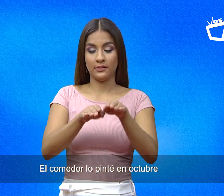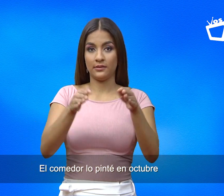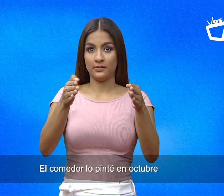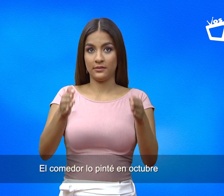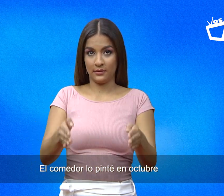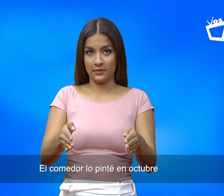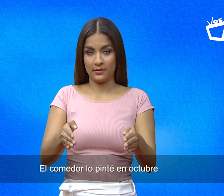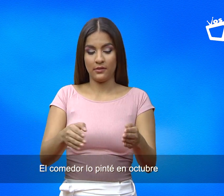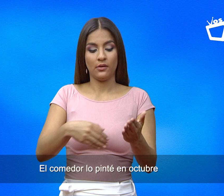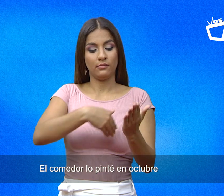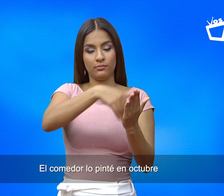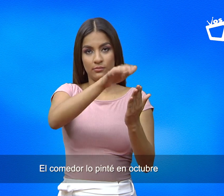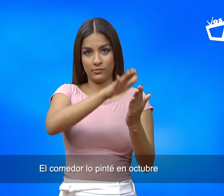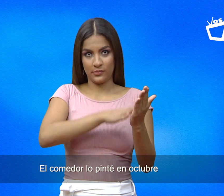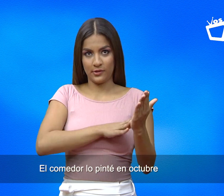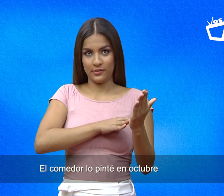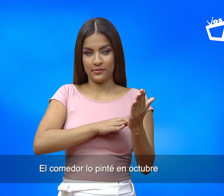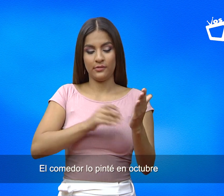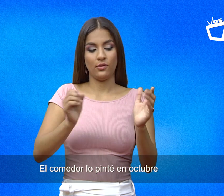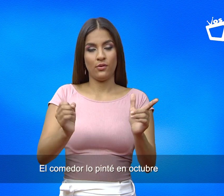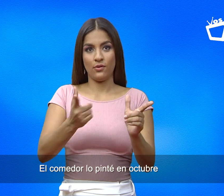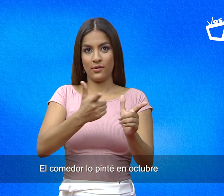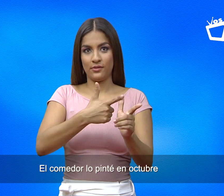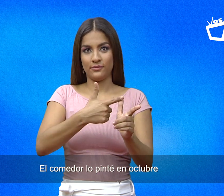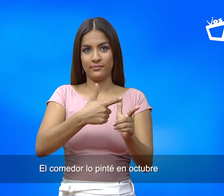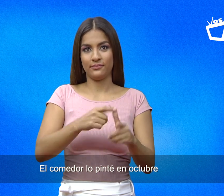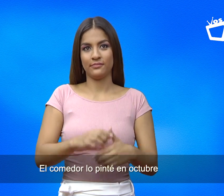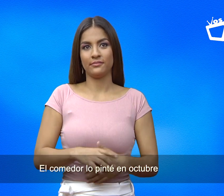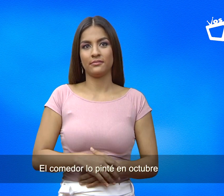el comedor lo pinte en octubre